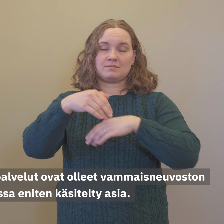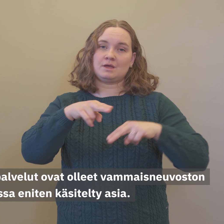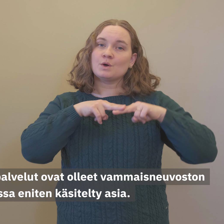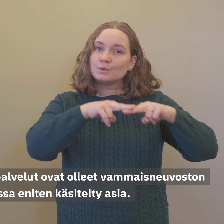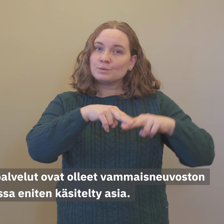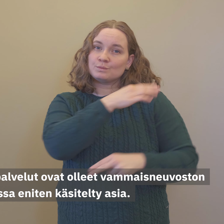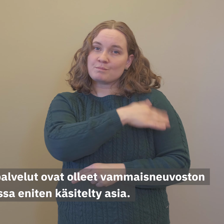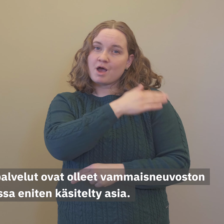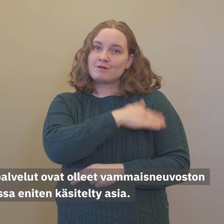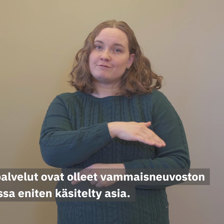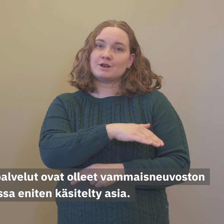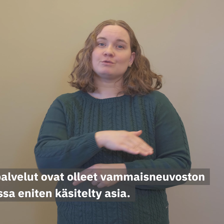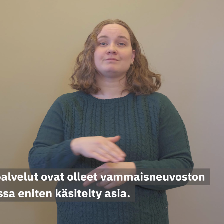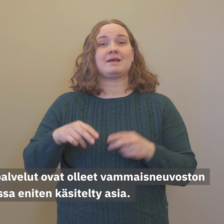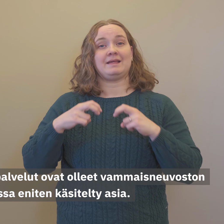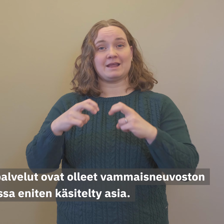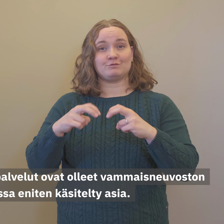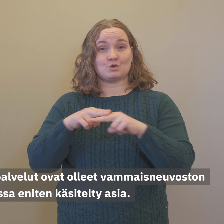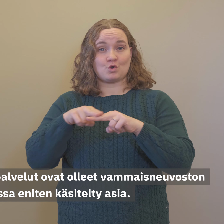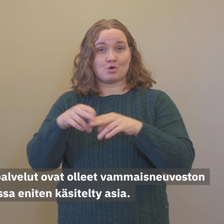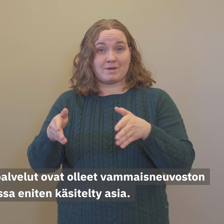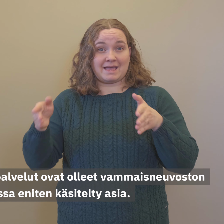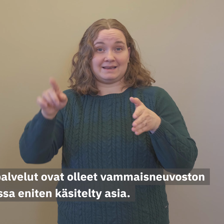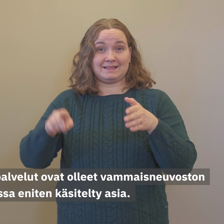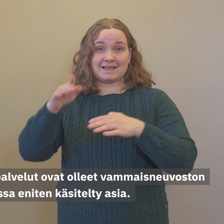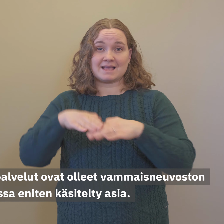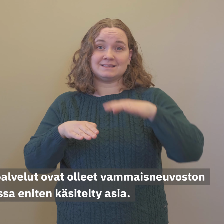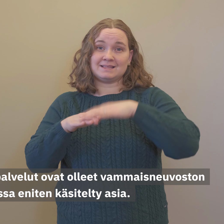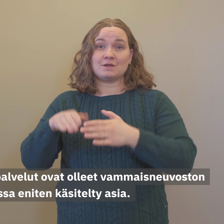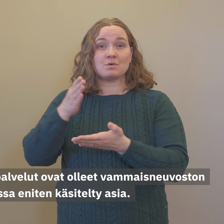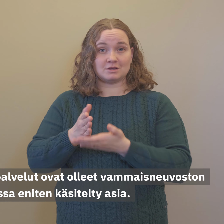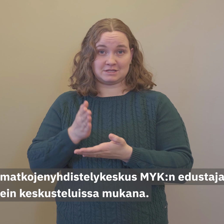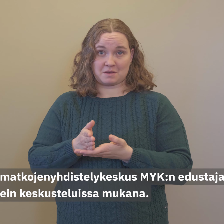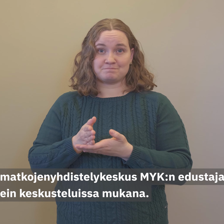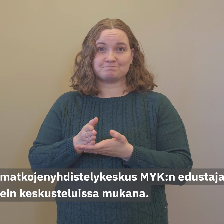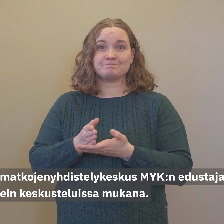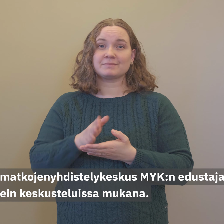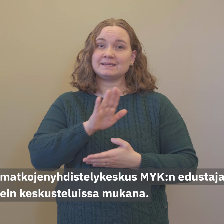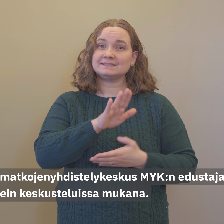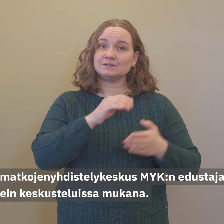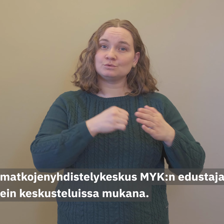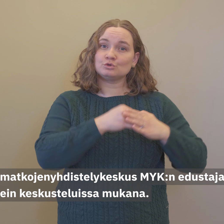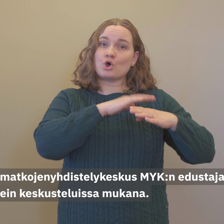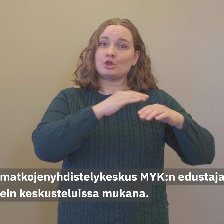ovat olleet vammaisneuvoston kokouksissa eniten käsitelty asia. Siun soteen ja matkojen